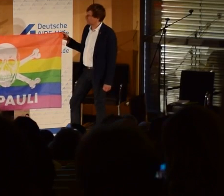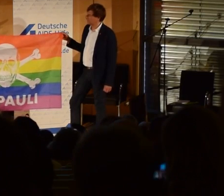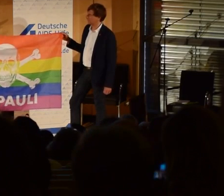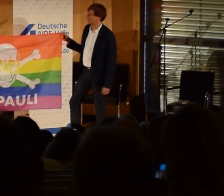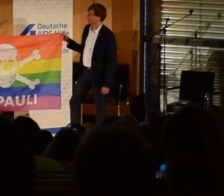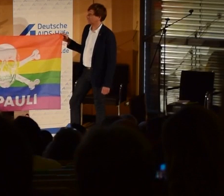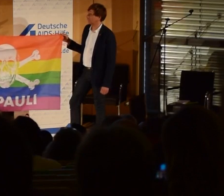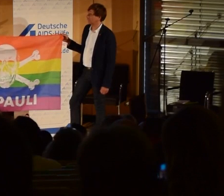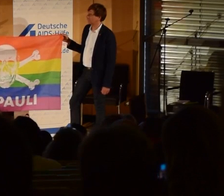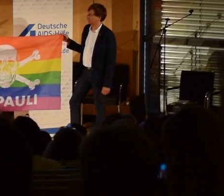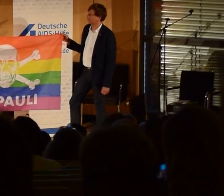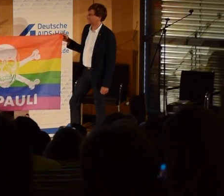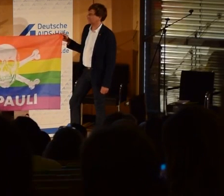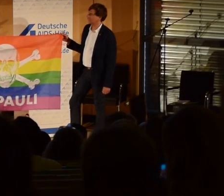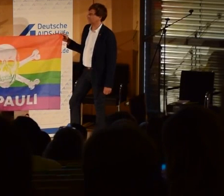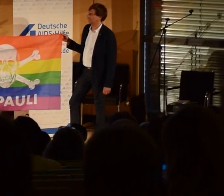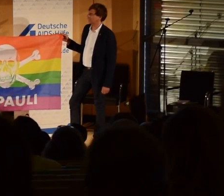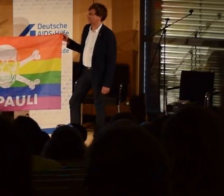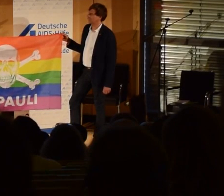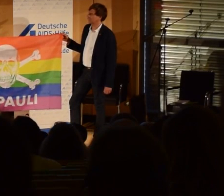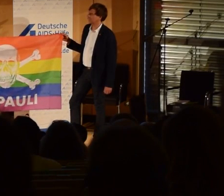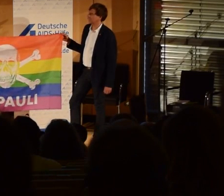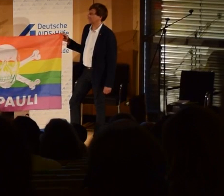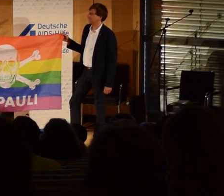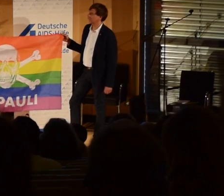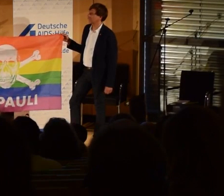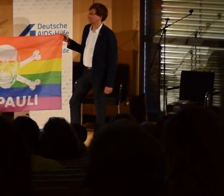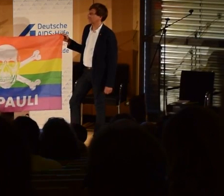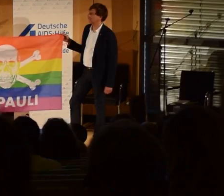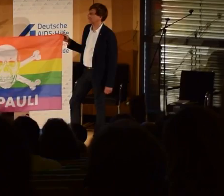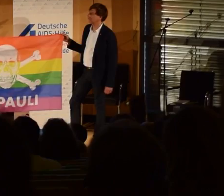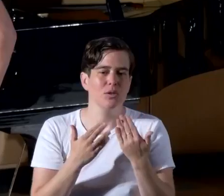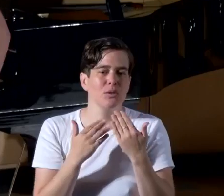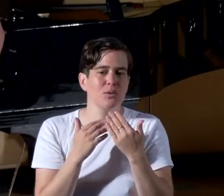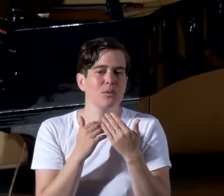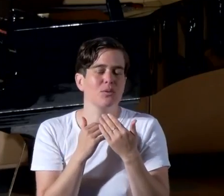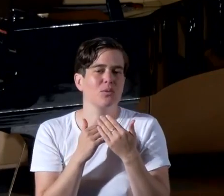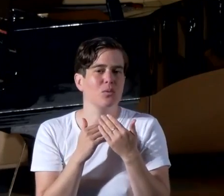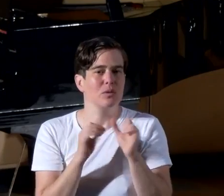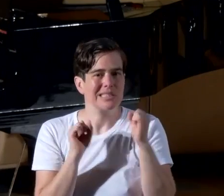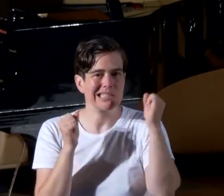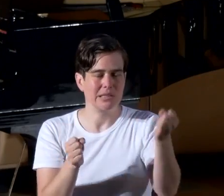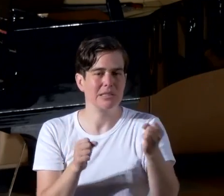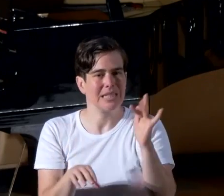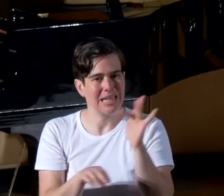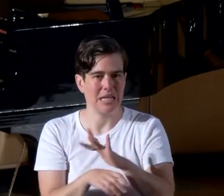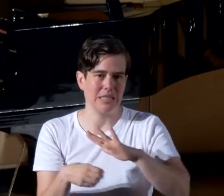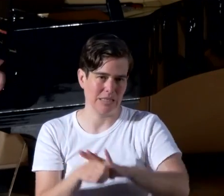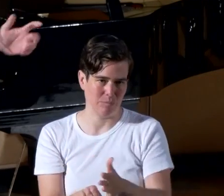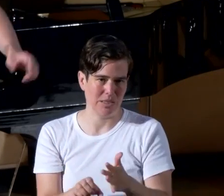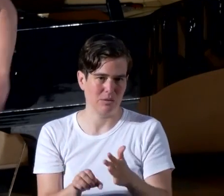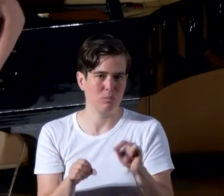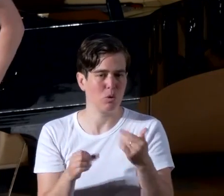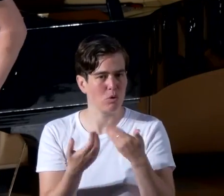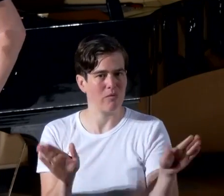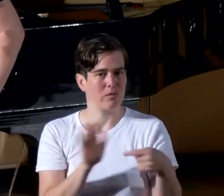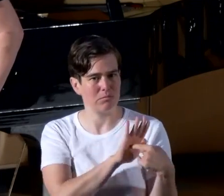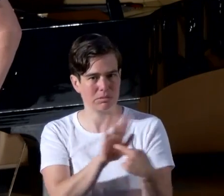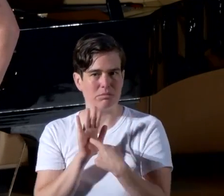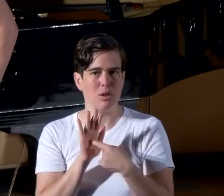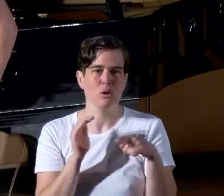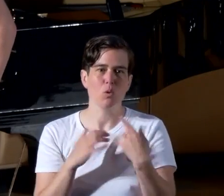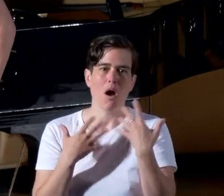flattert die Regenbogenfahne als äußeres Signal unseres seit Jahren engagiert geführten Kampfes gegen die Diskriminierung. Diese Haltung hat